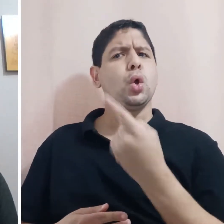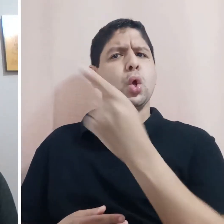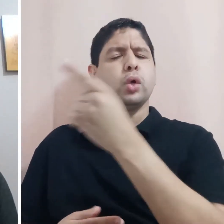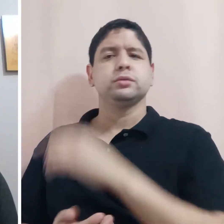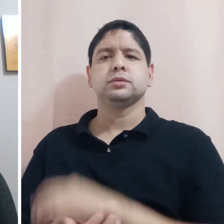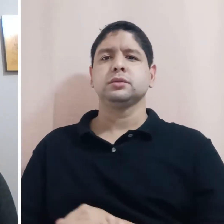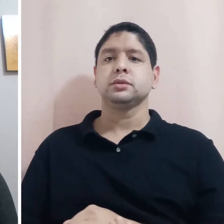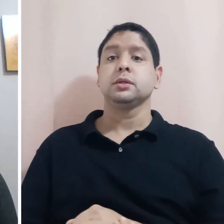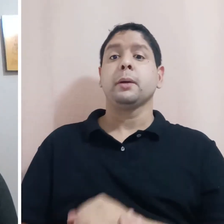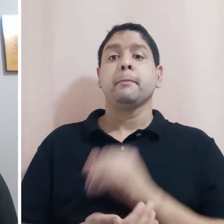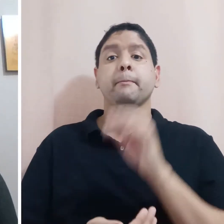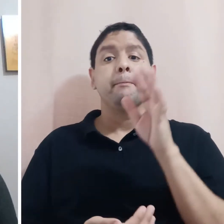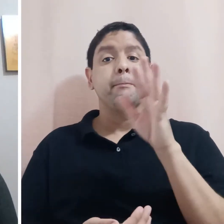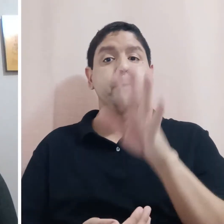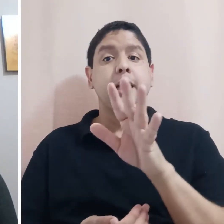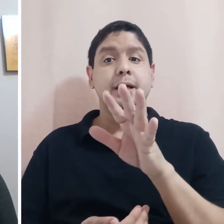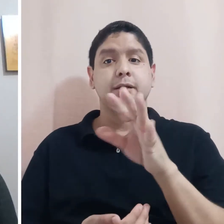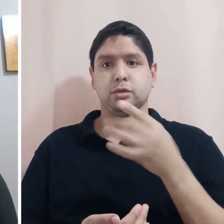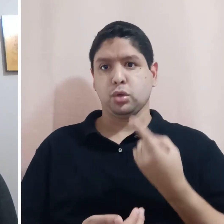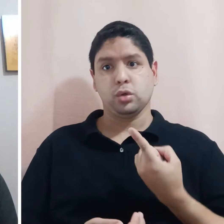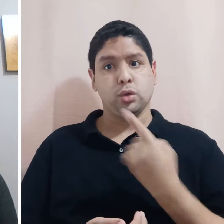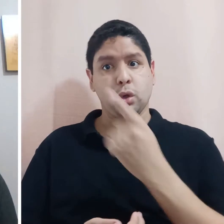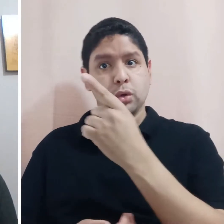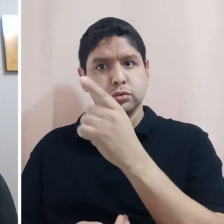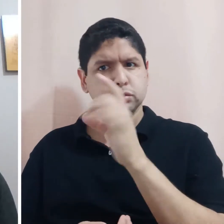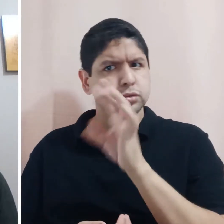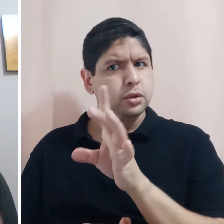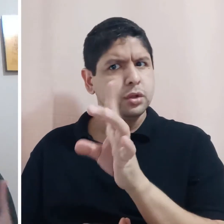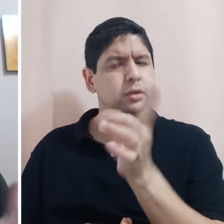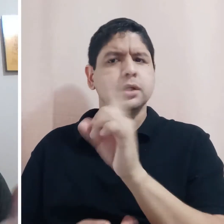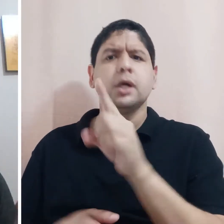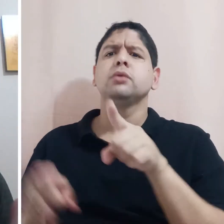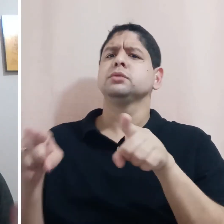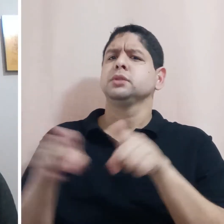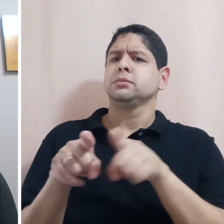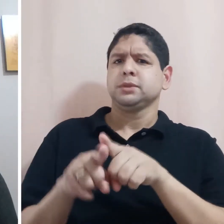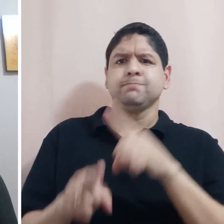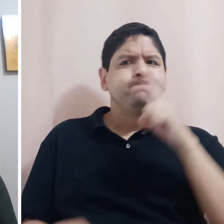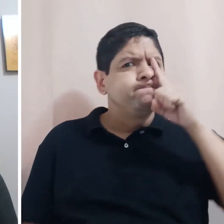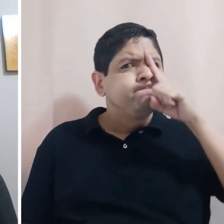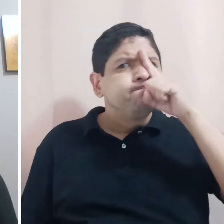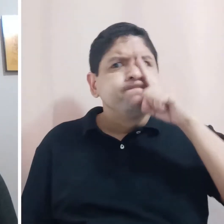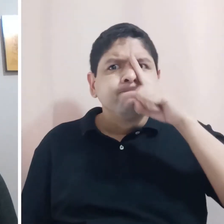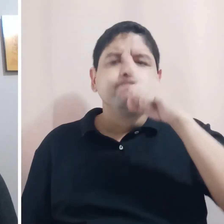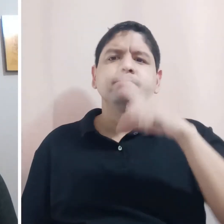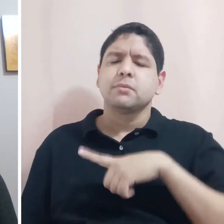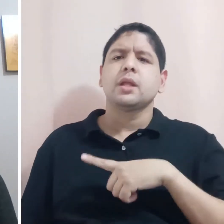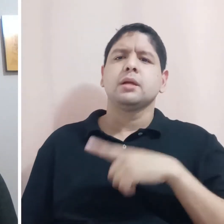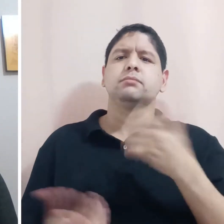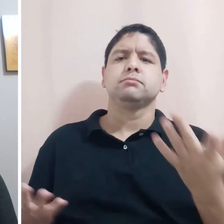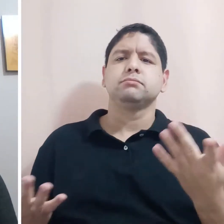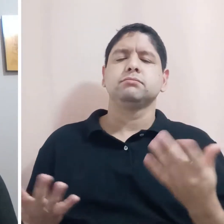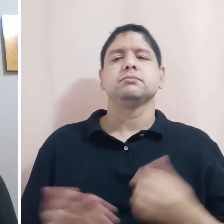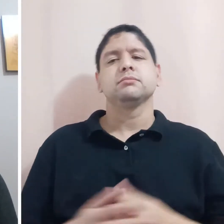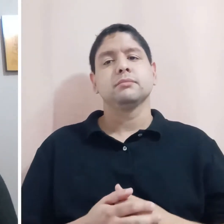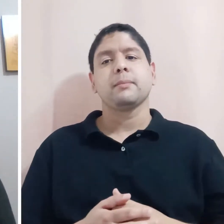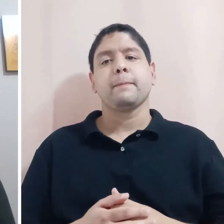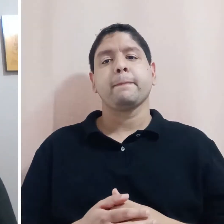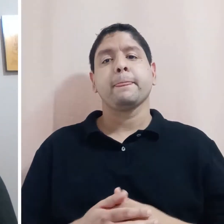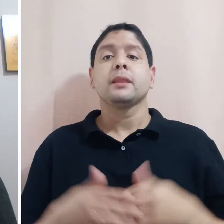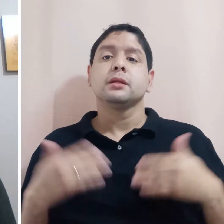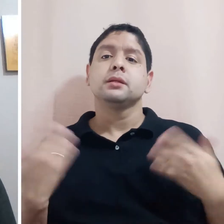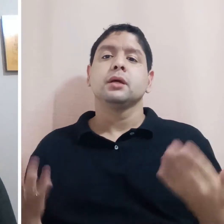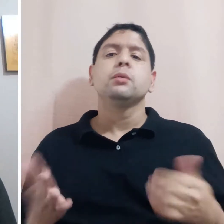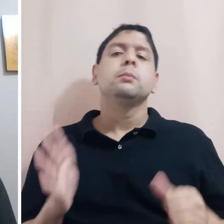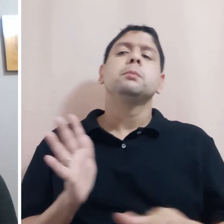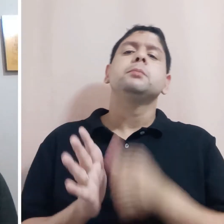mais longas, e por serem mais longas, elas também eram viagens muito mais perigosas, haviam perigos para se fazer essas